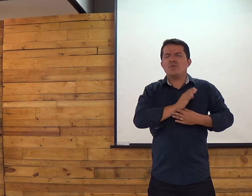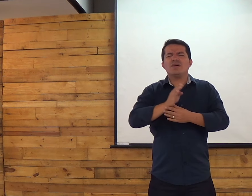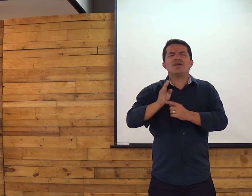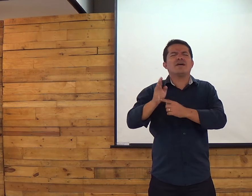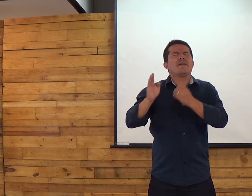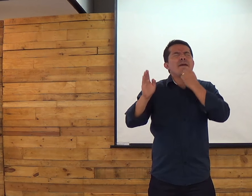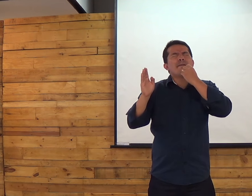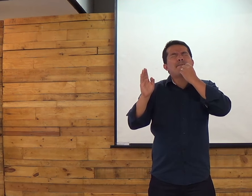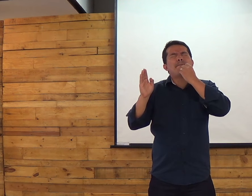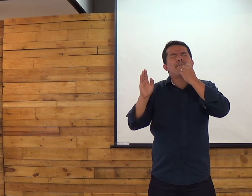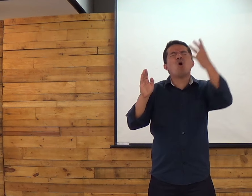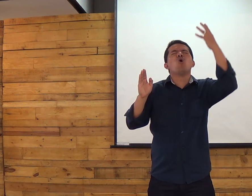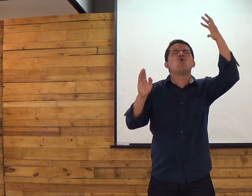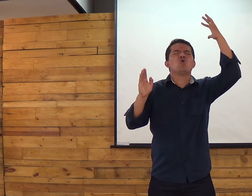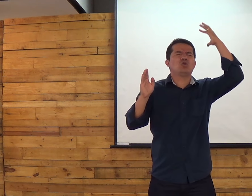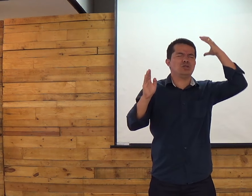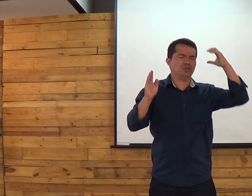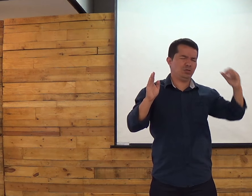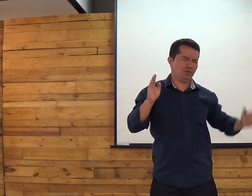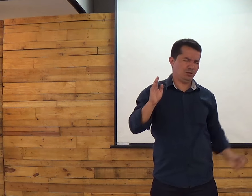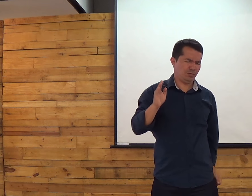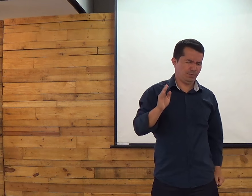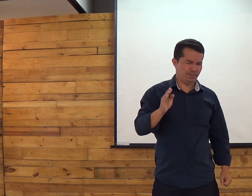e transforma esses corações em terra boa.